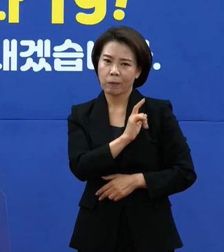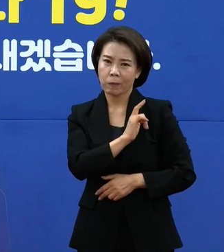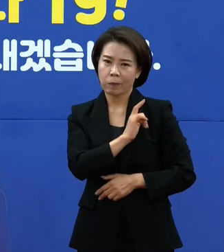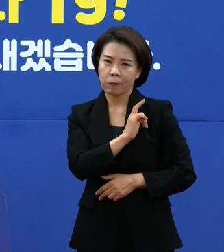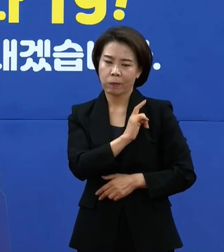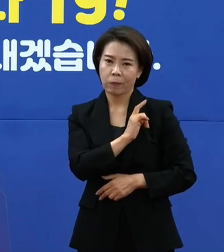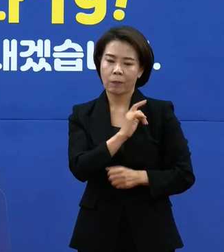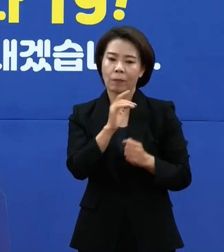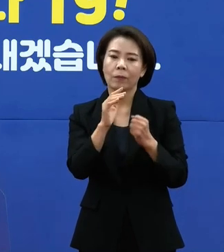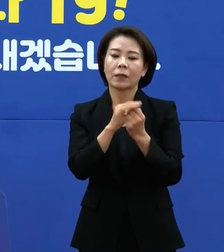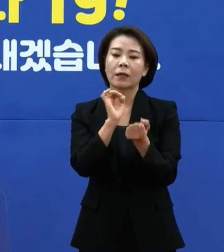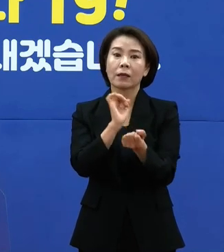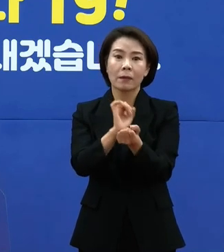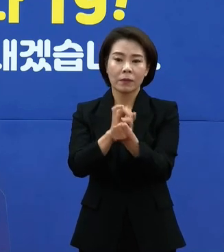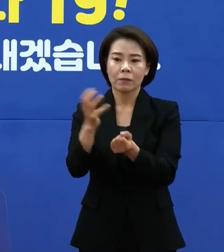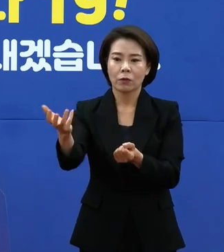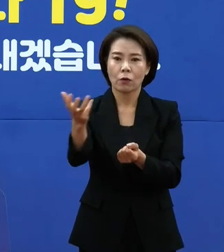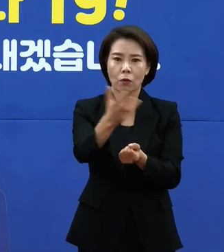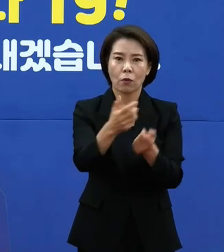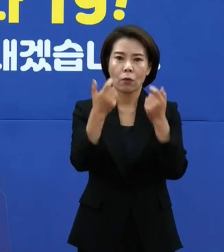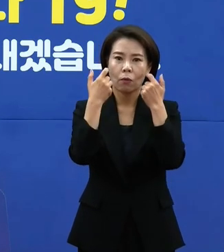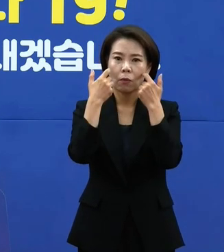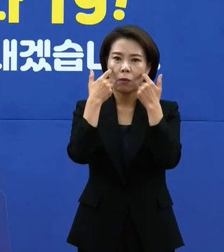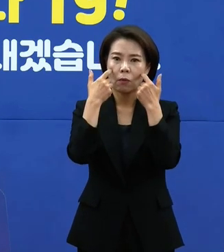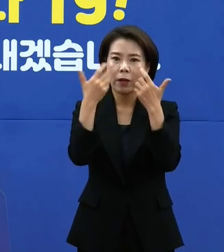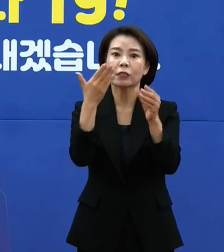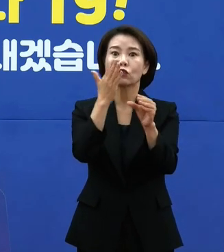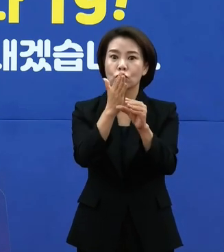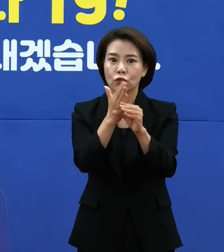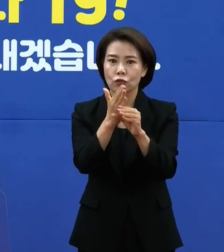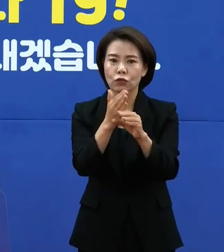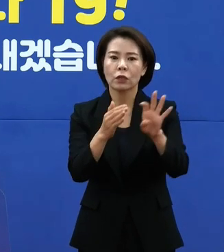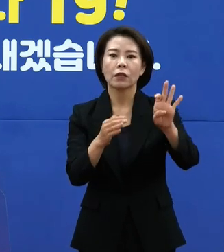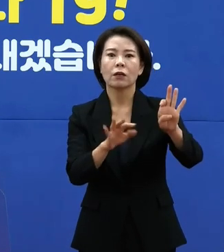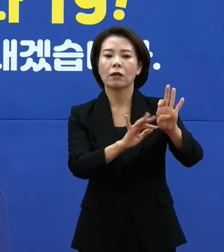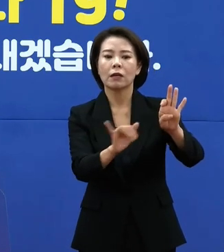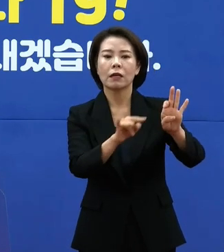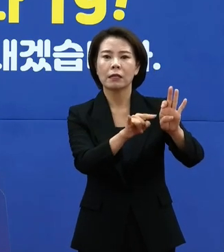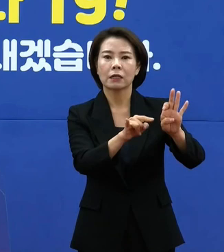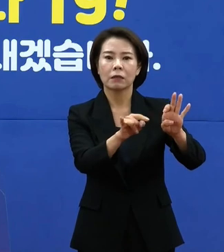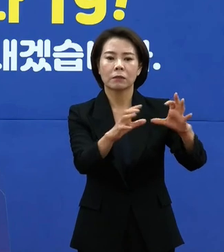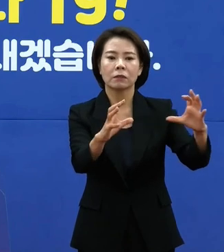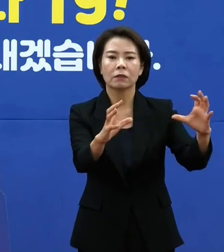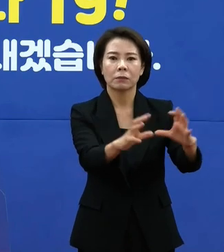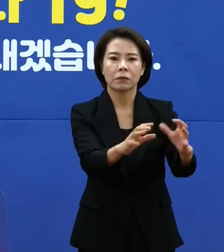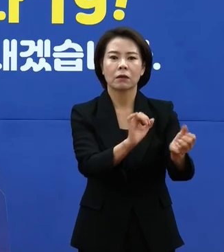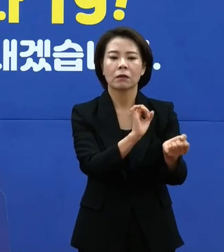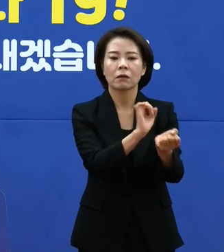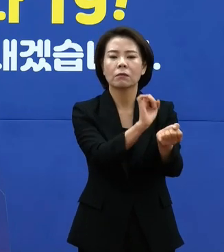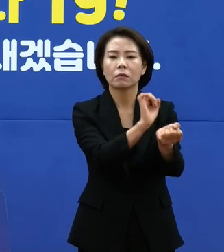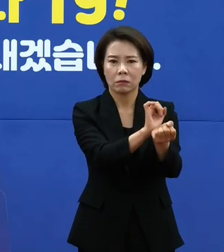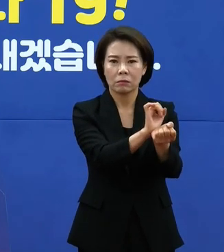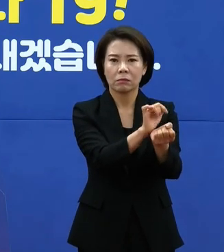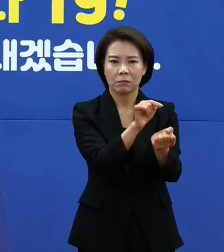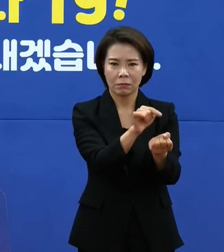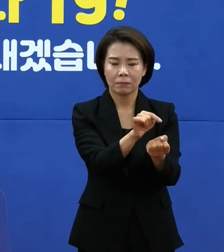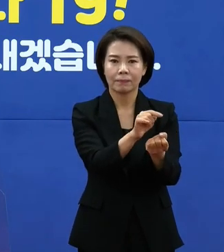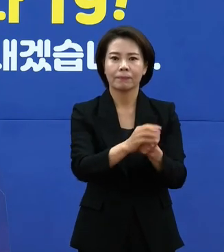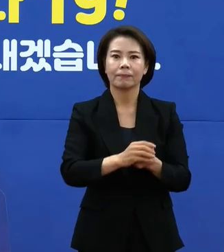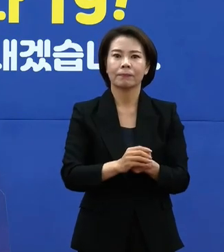유증상자로서 감염 경로를 확인 중에 있습니다. 특히 14명은 집단 감염 사례를 보이고